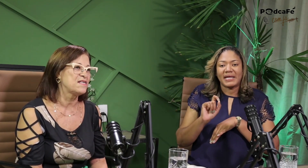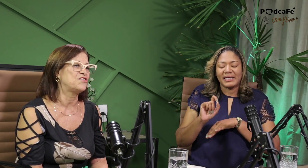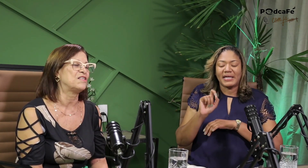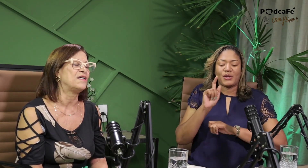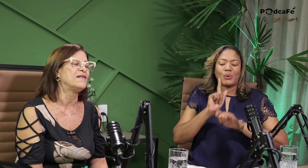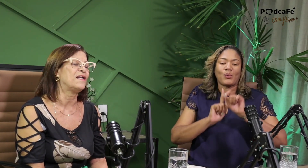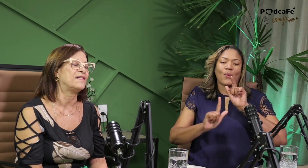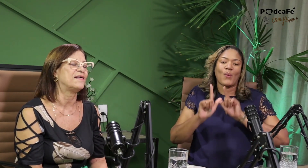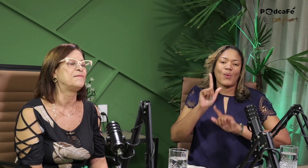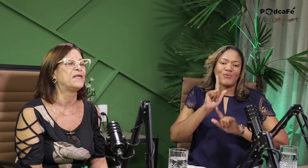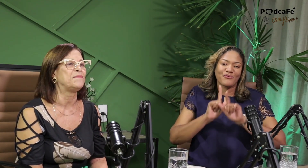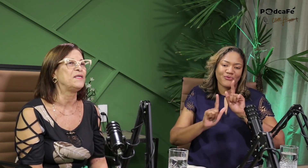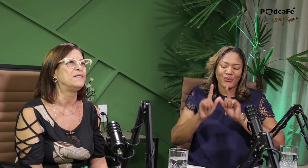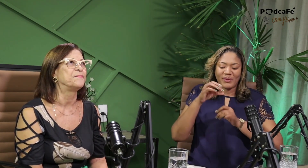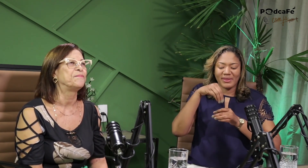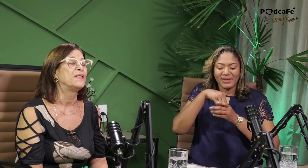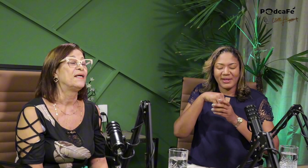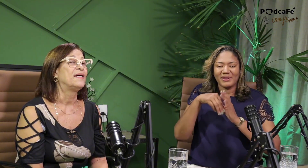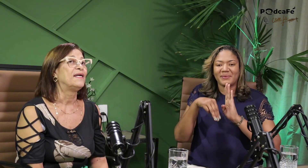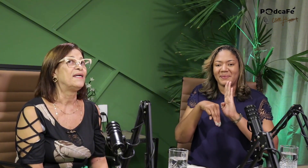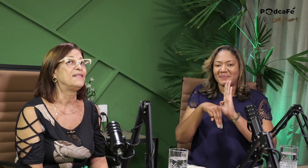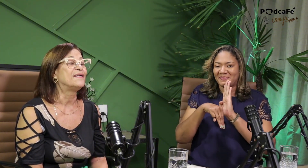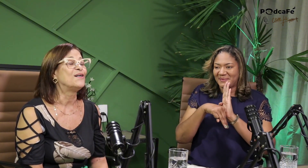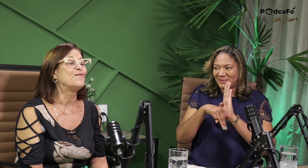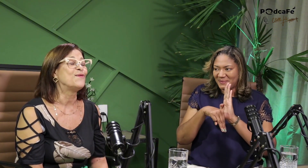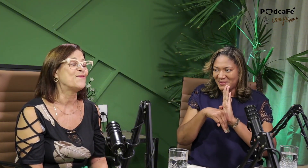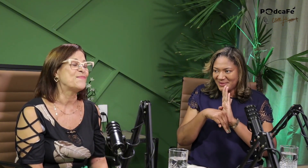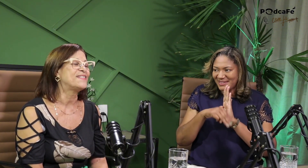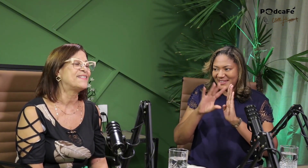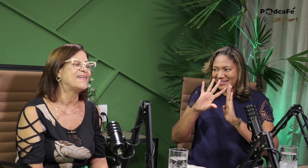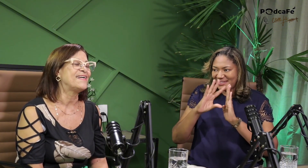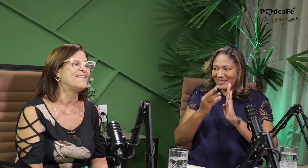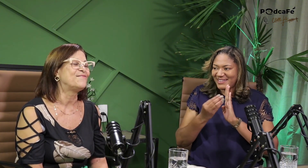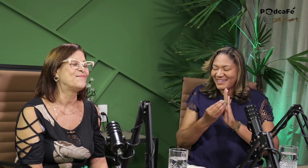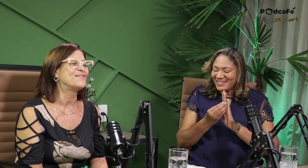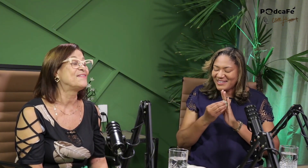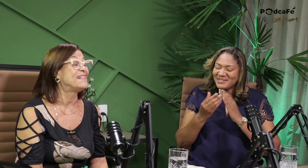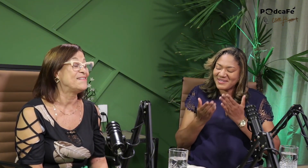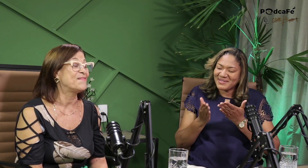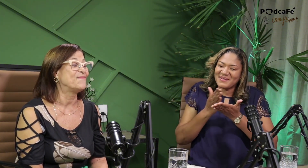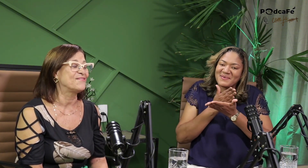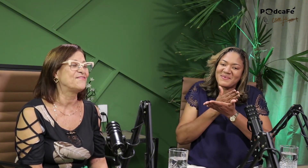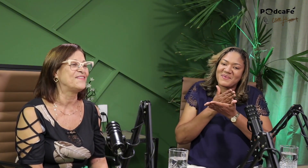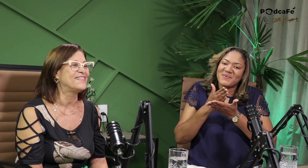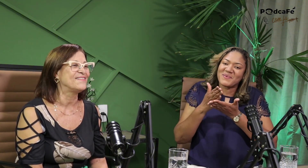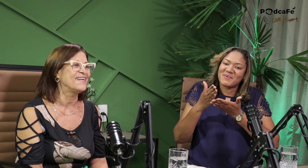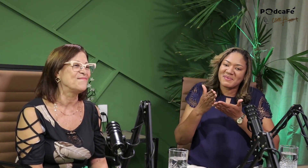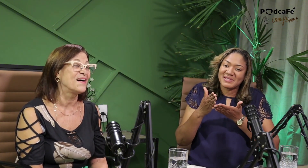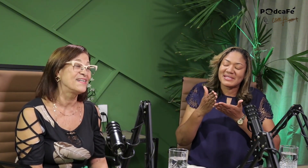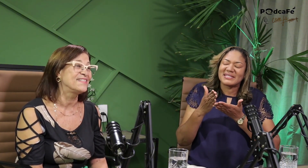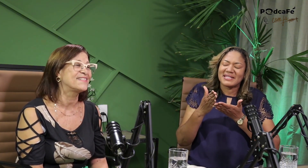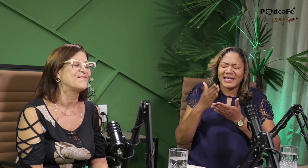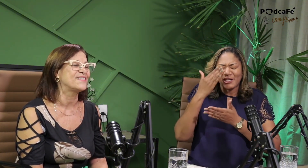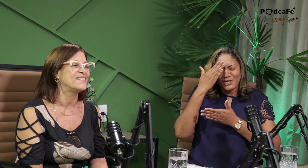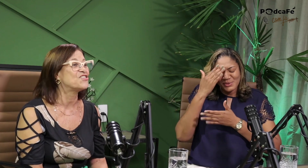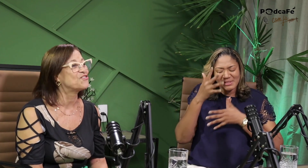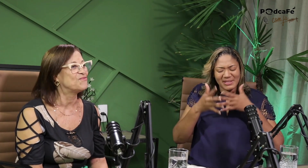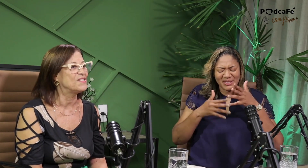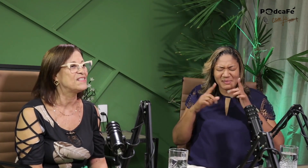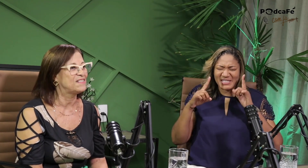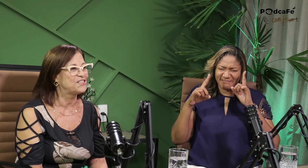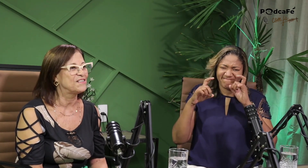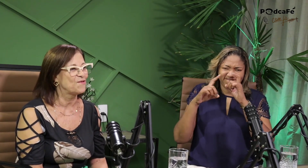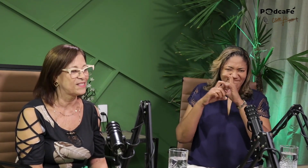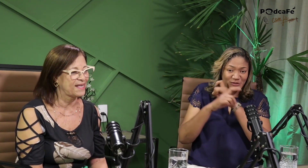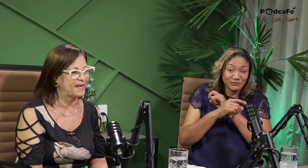da igreja, né? Lá na IBMI. Então, eu comecei, Libra é muito difícil, né? Mas quando a gente